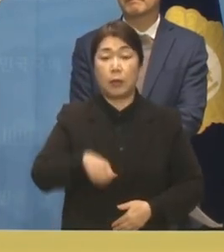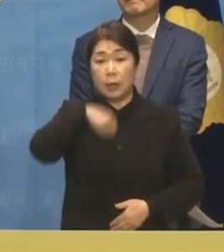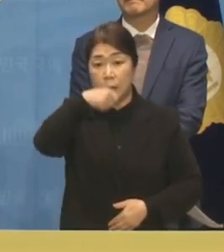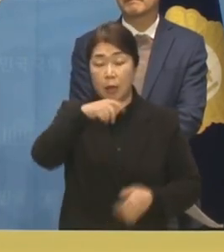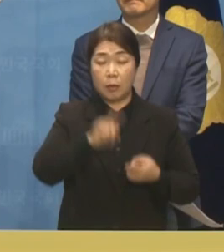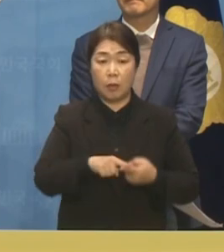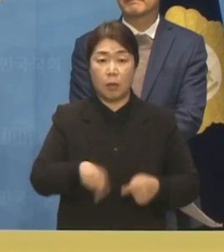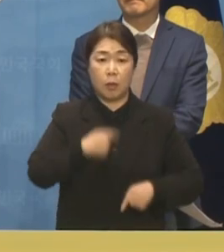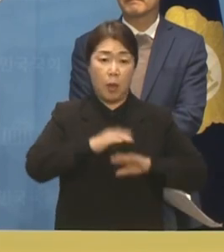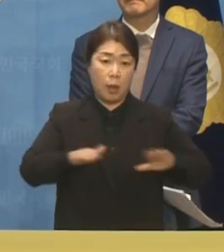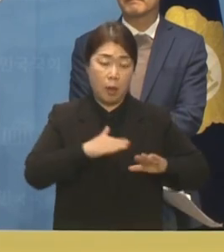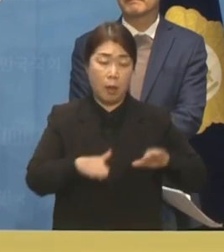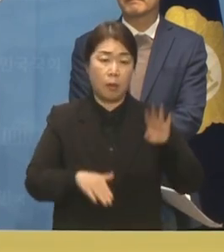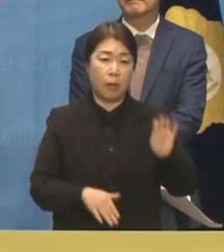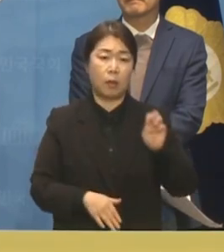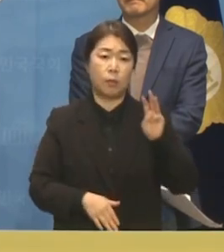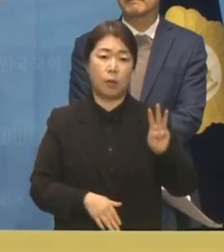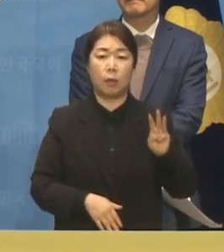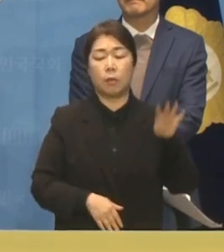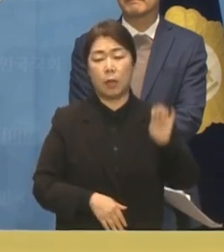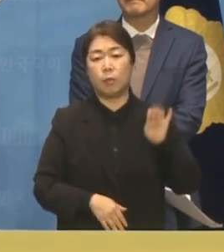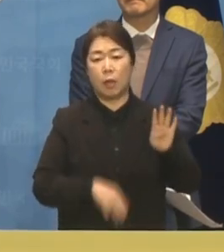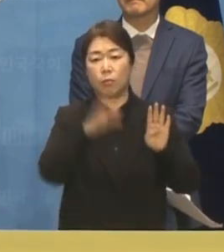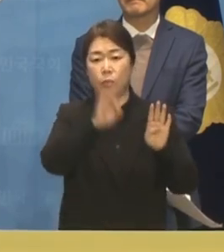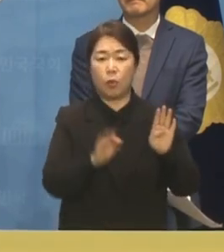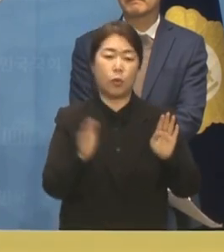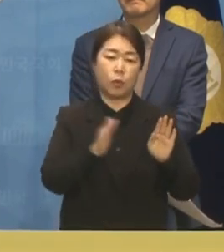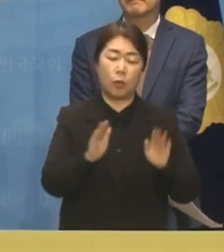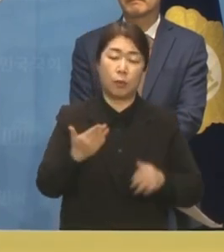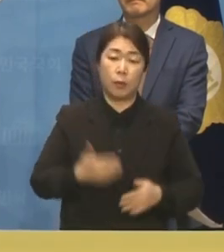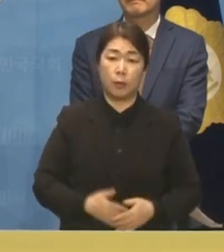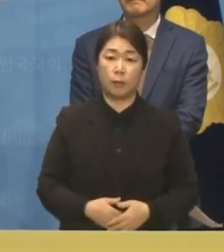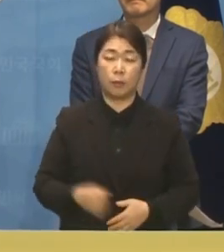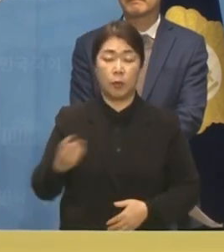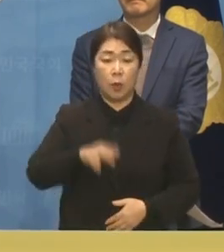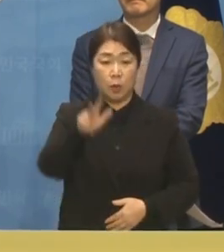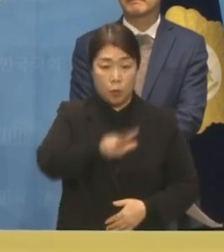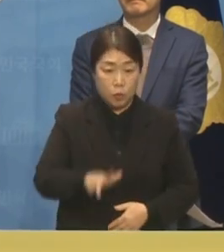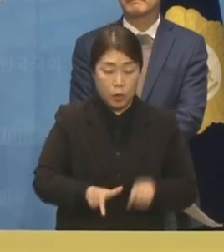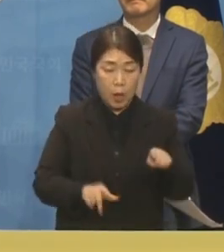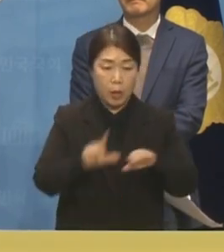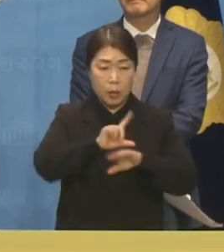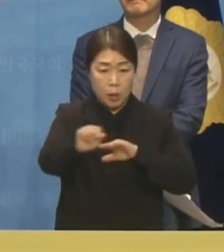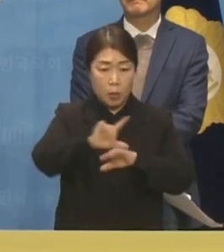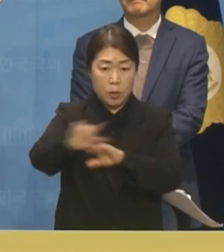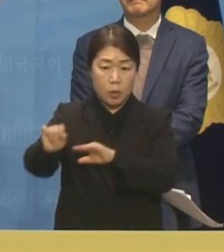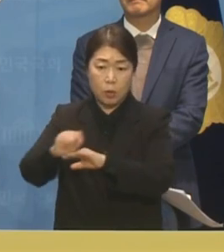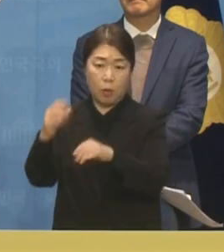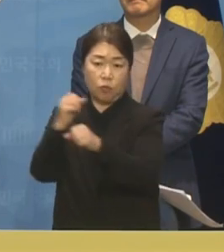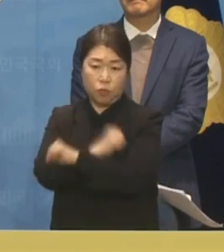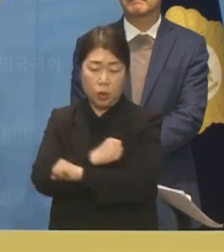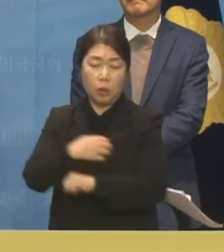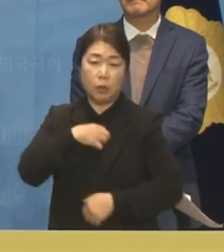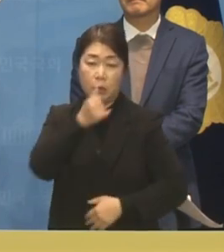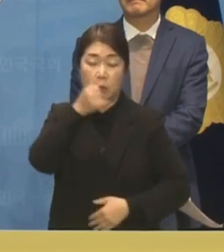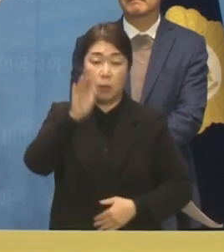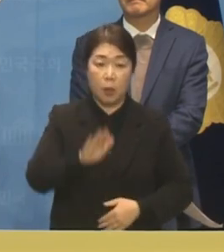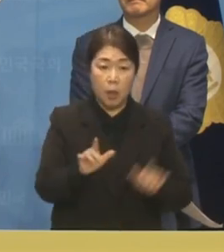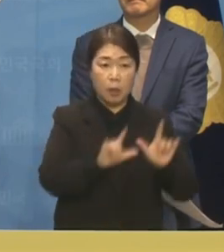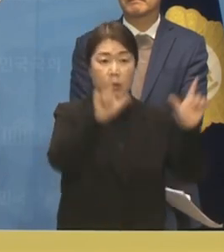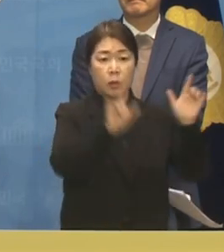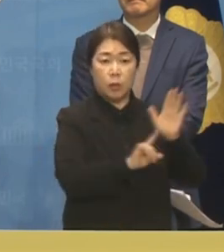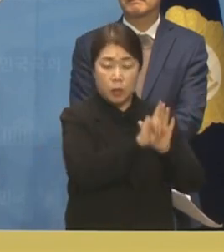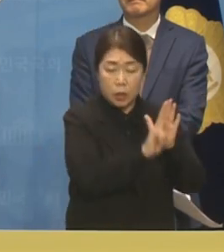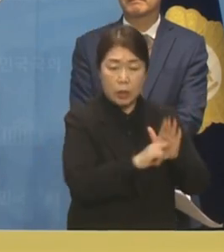중에서 118개가 지역 소멸 위기에 처하고 있습니다. 그렇지만 이렇게 넓게 보면 기후위기,